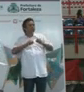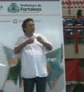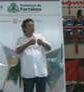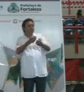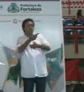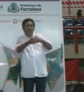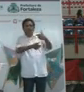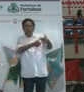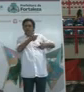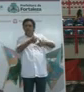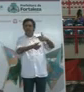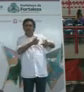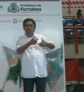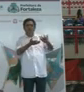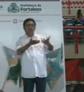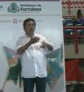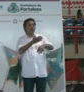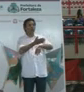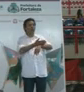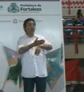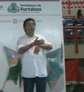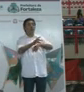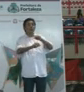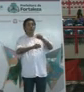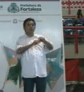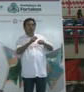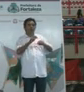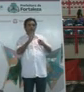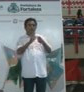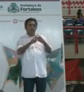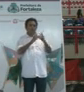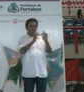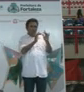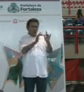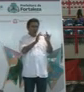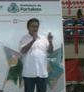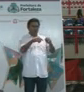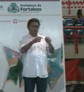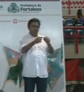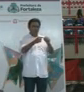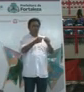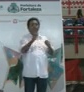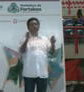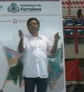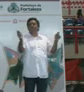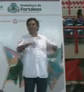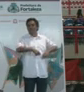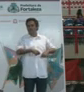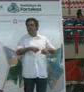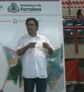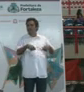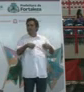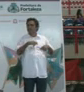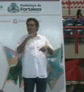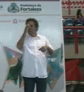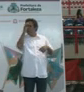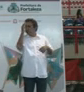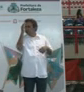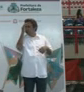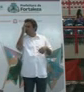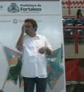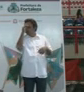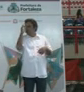para o trabalho. Professor, esse exercício serve para arranjar namorado e namorada serve também. Pense, imagine, só fica só